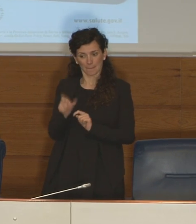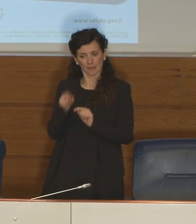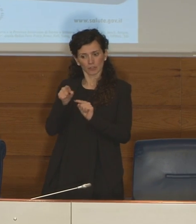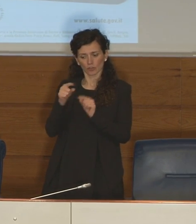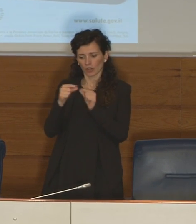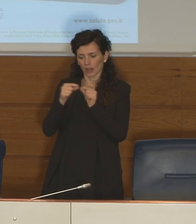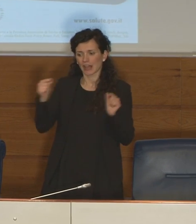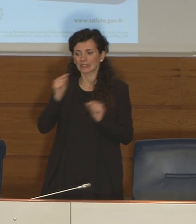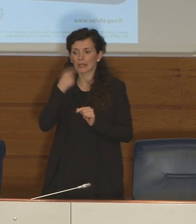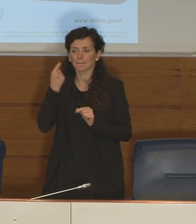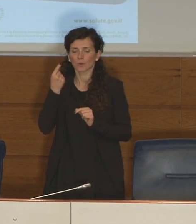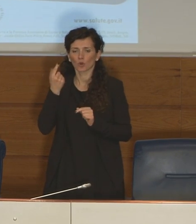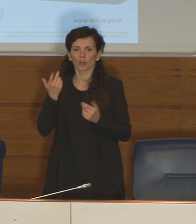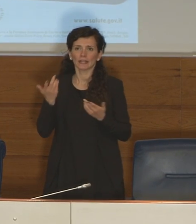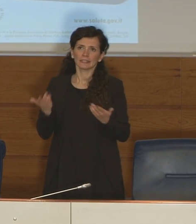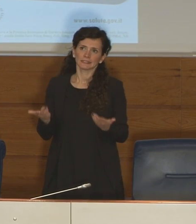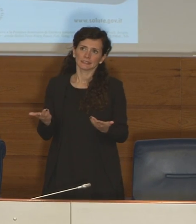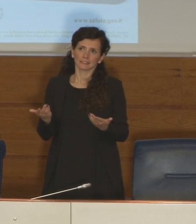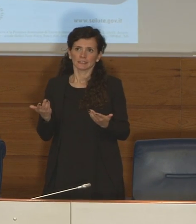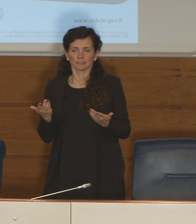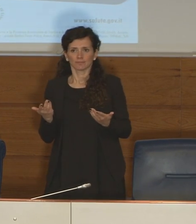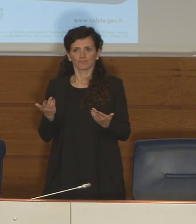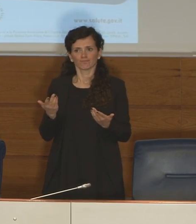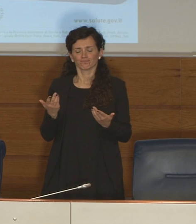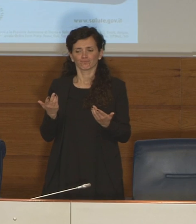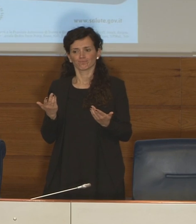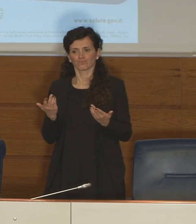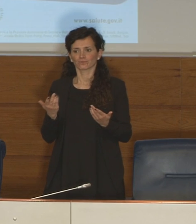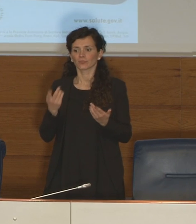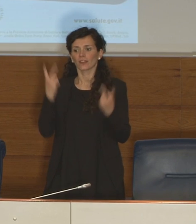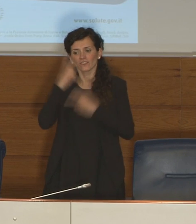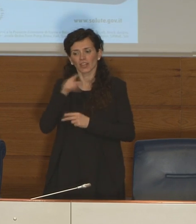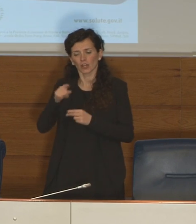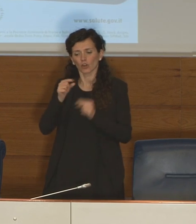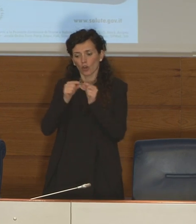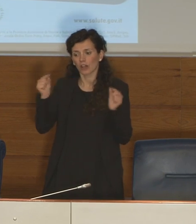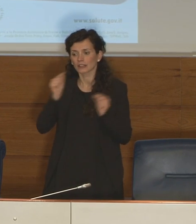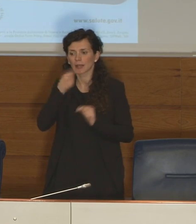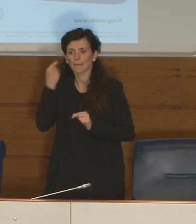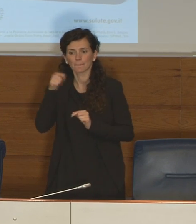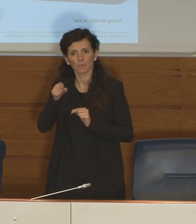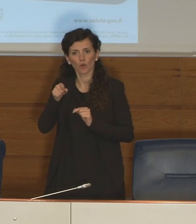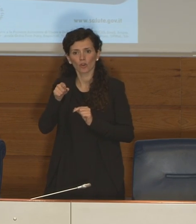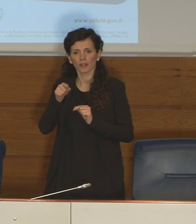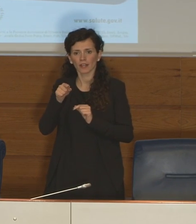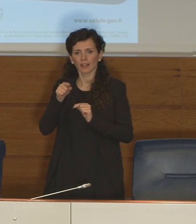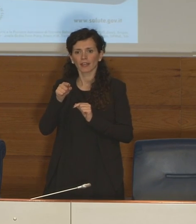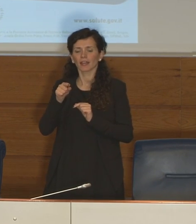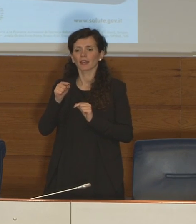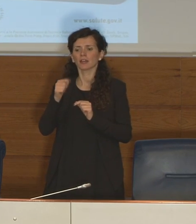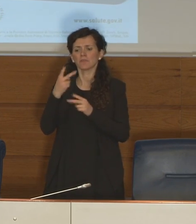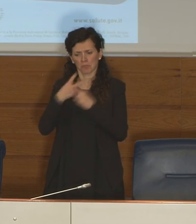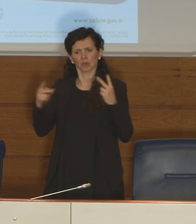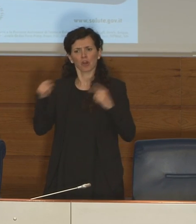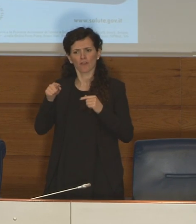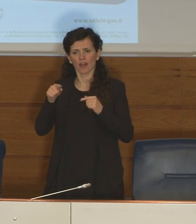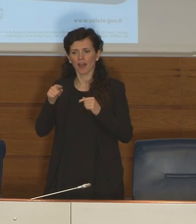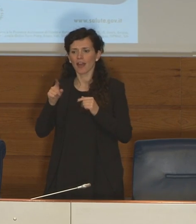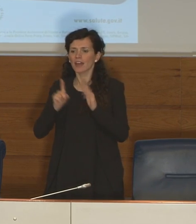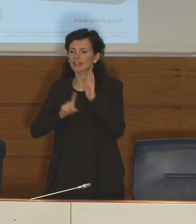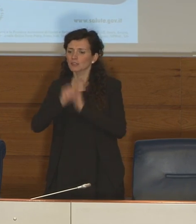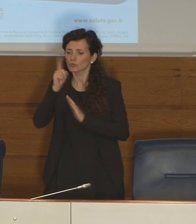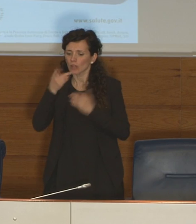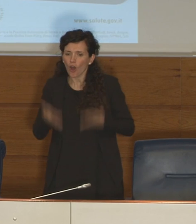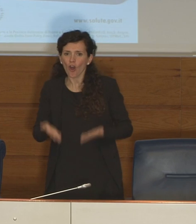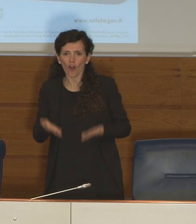limitato nel senso che il tampone da il valore istantaneo della giornata in cui fa il tampone ma se lei lo fa